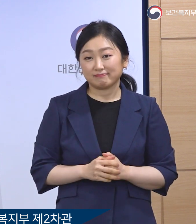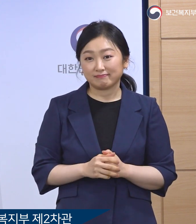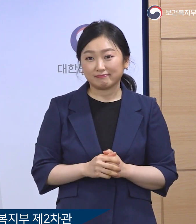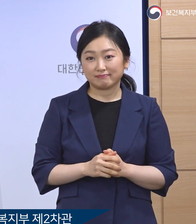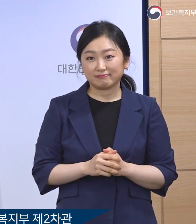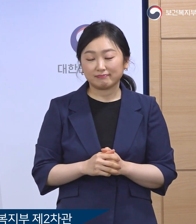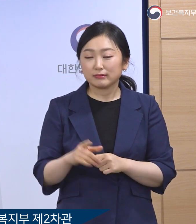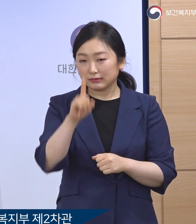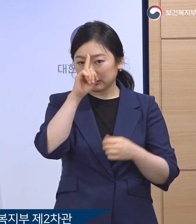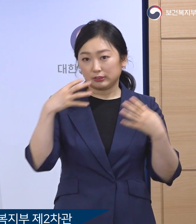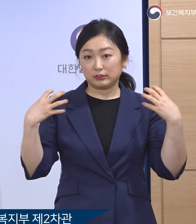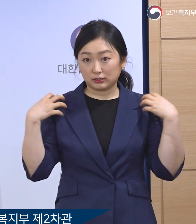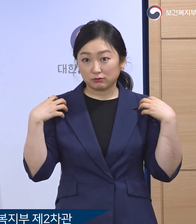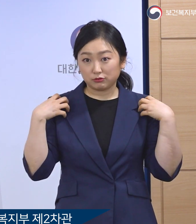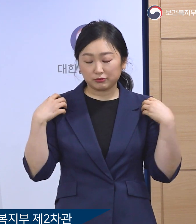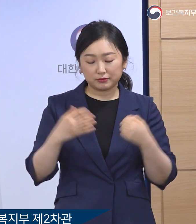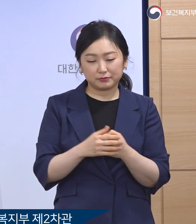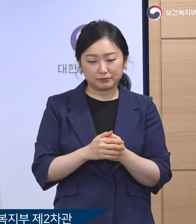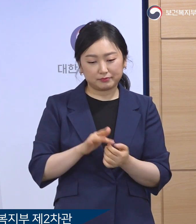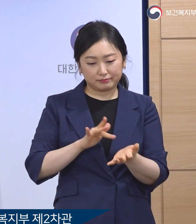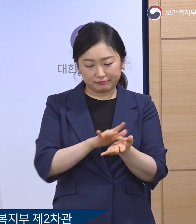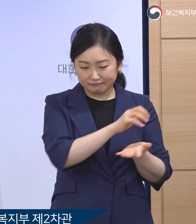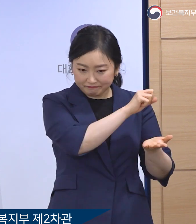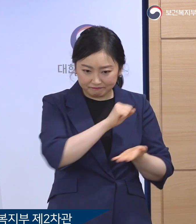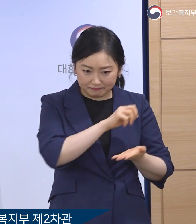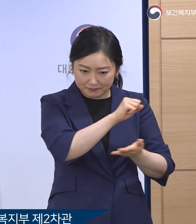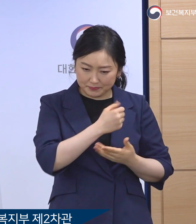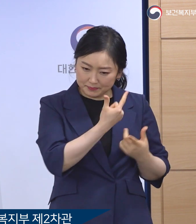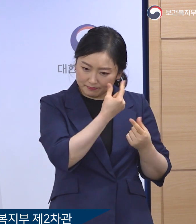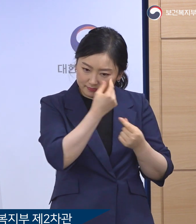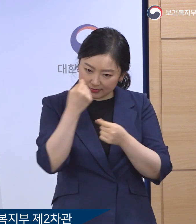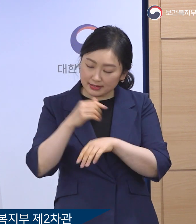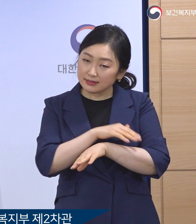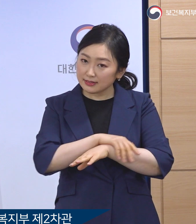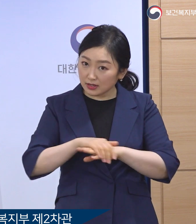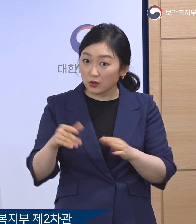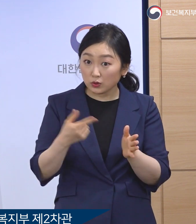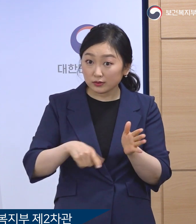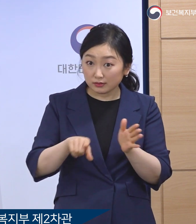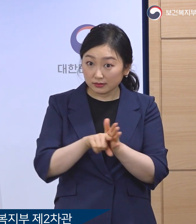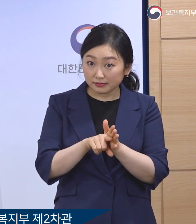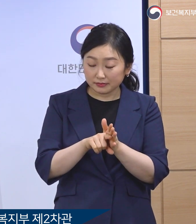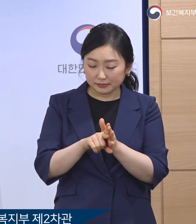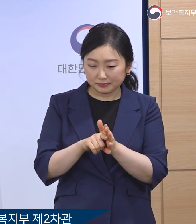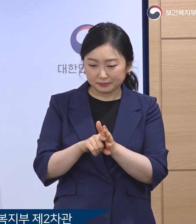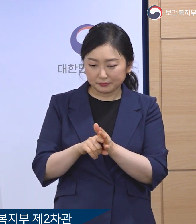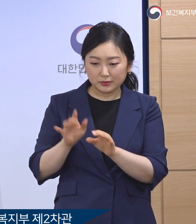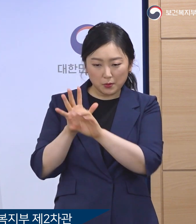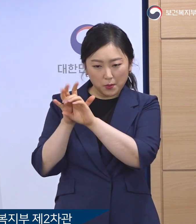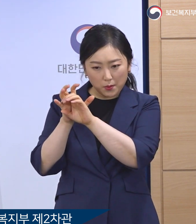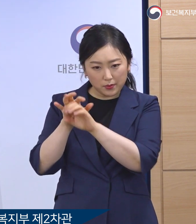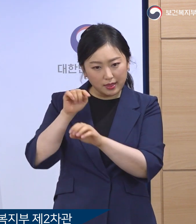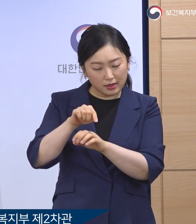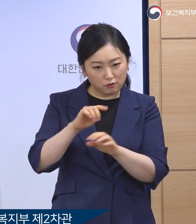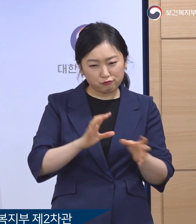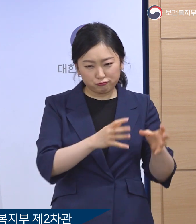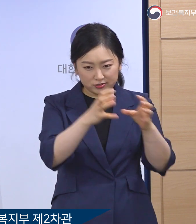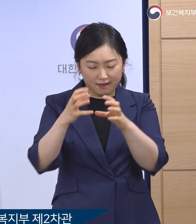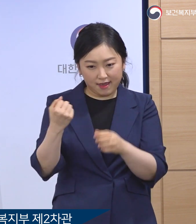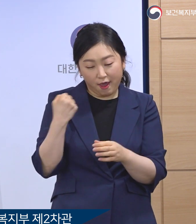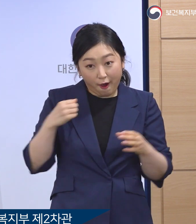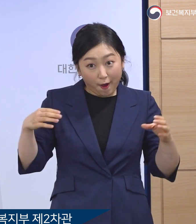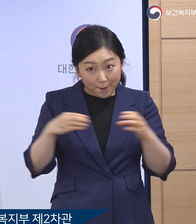정부는 앞으로도 백신의 수급을 안정적으로 관리하면서 코로나19 대응 관련 국제 협력을